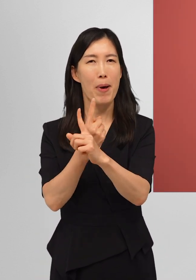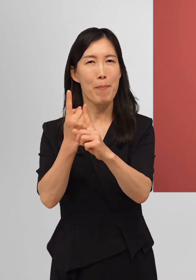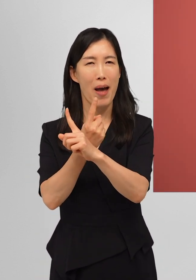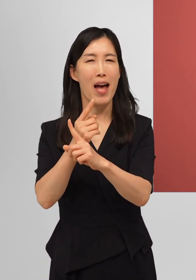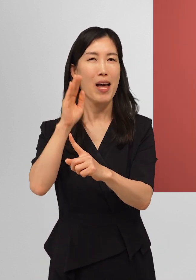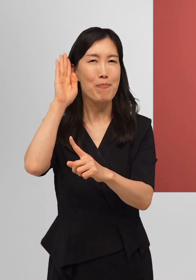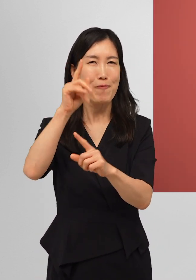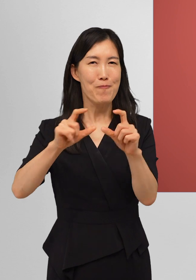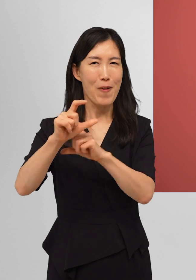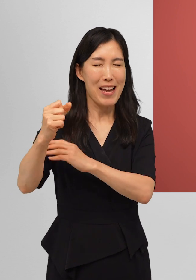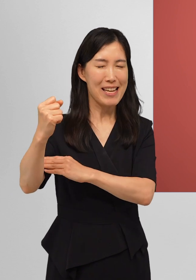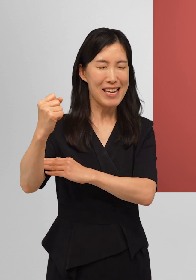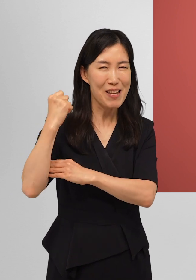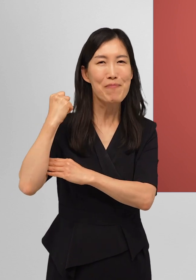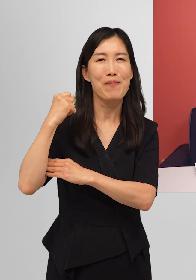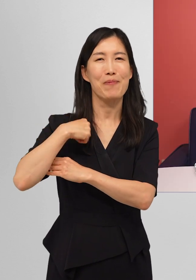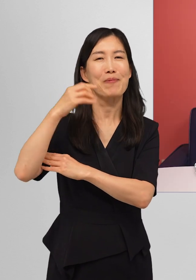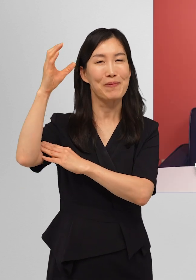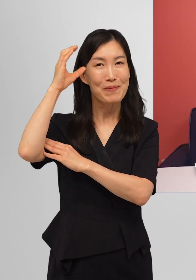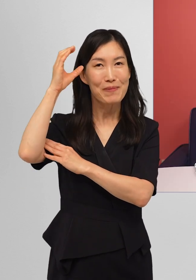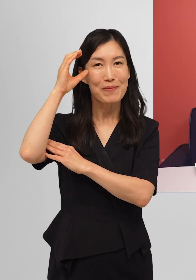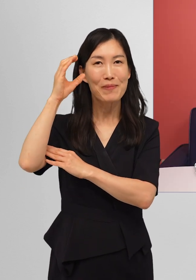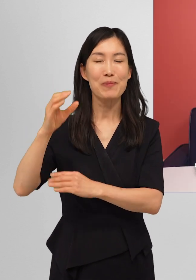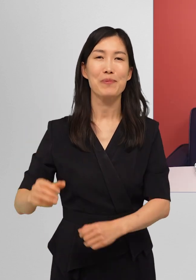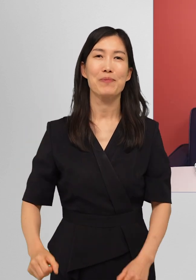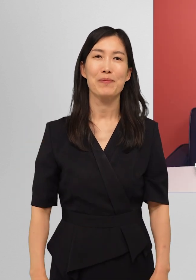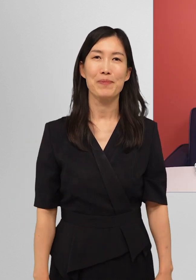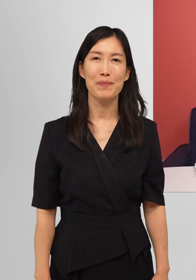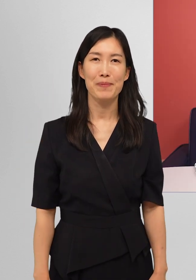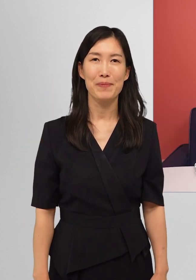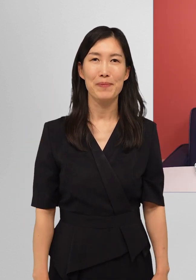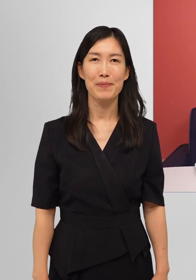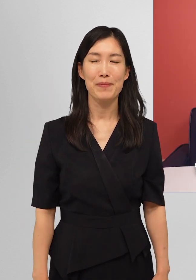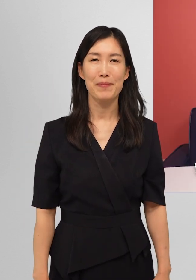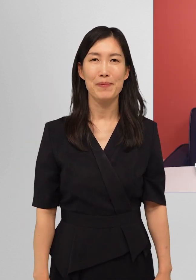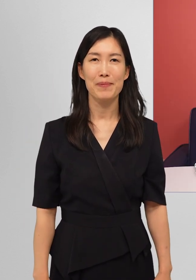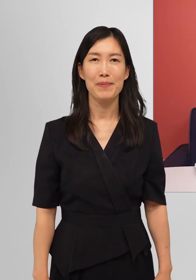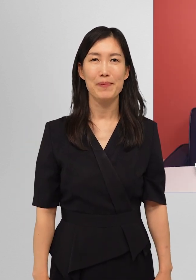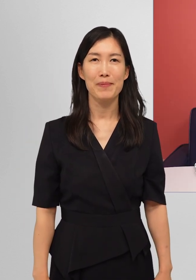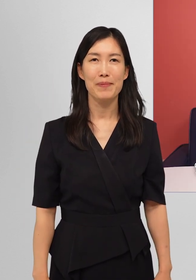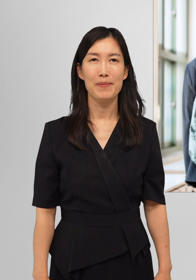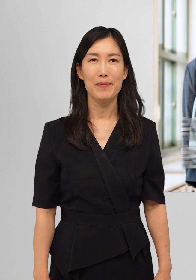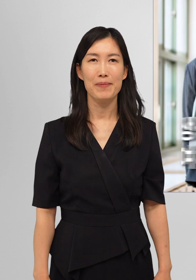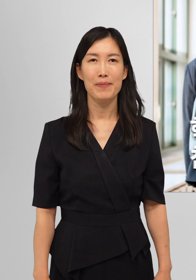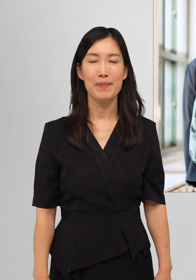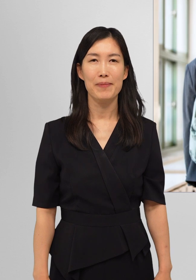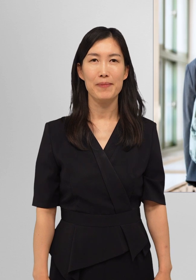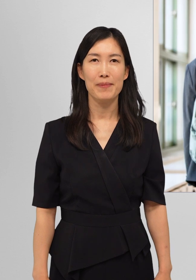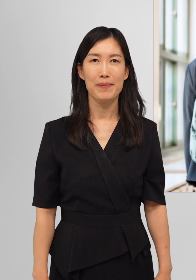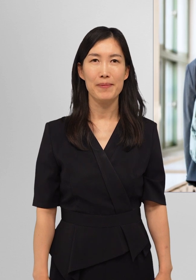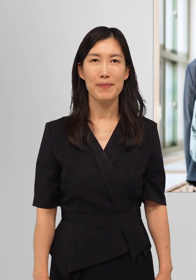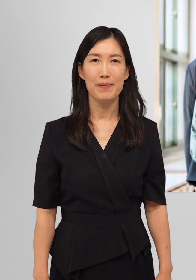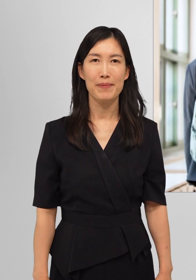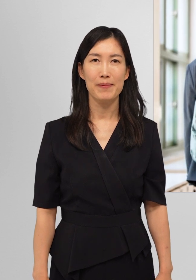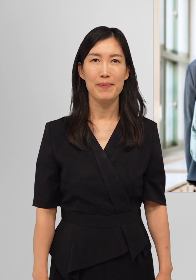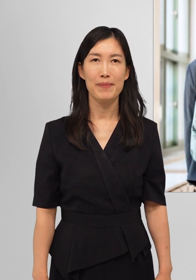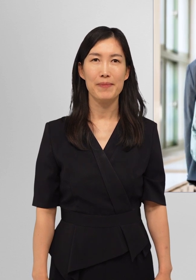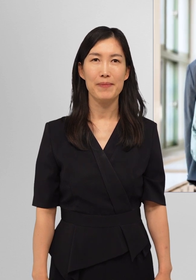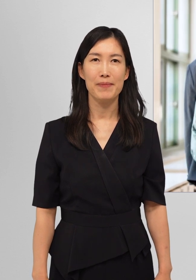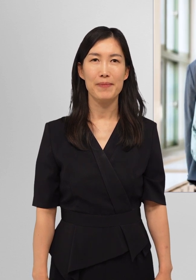발전하고 계속 개선될 거기 때문에요. 앞으로 이 플랫폼이 가지고 있는 역량을 한번 기대해 보고 싶습니다.